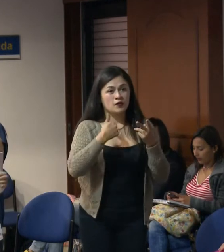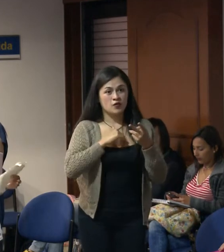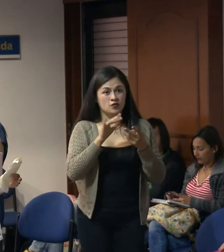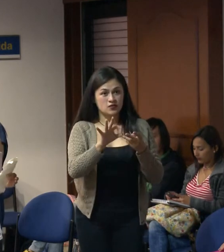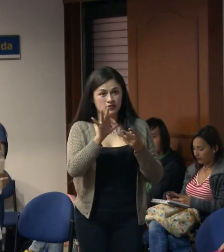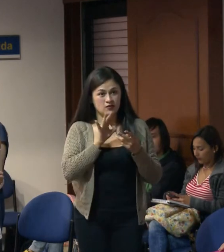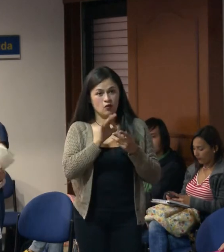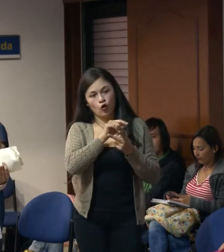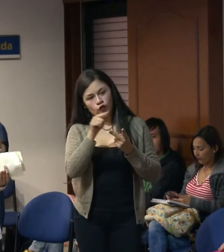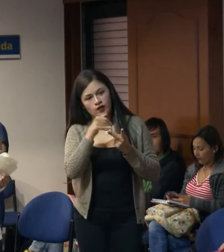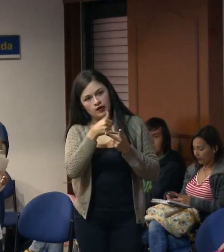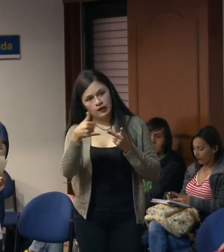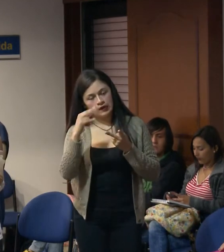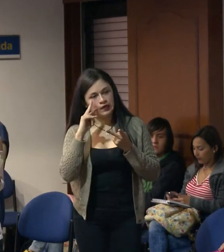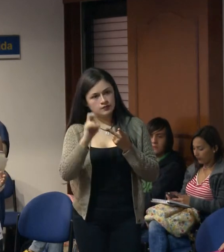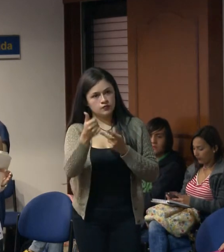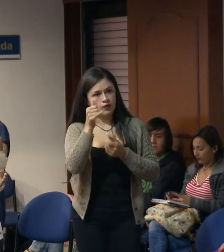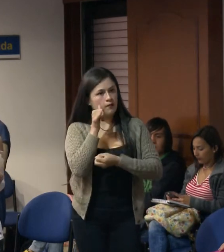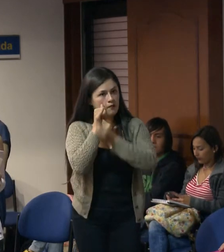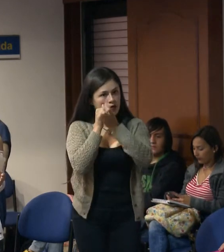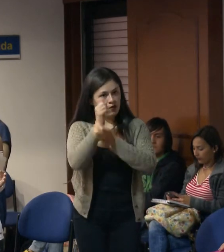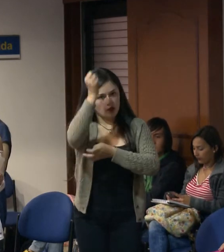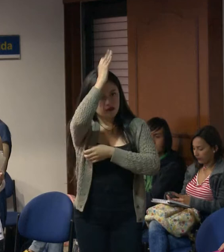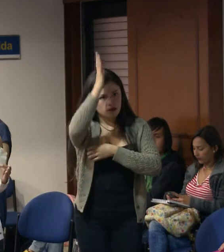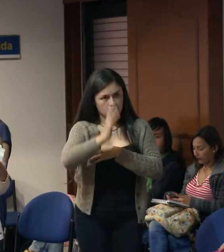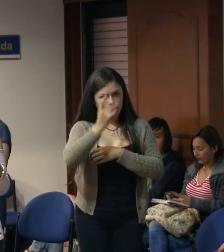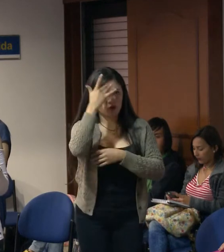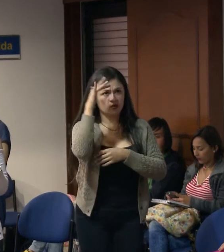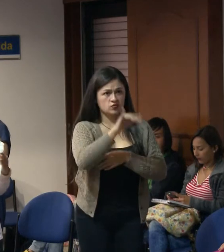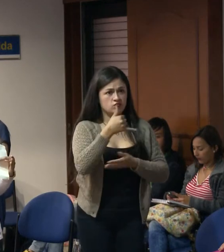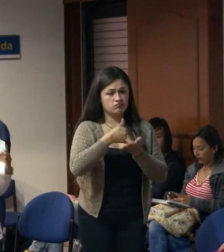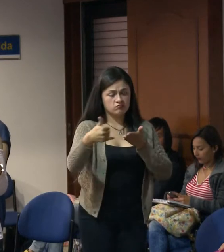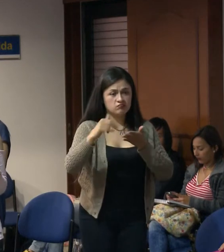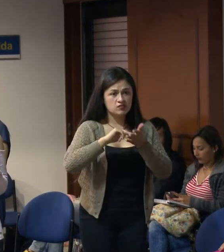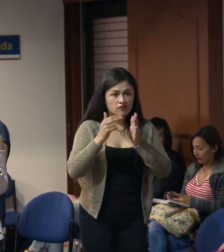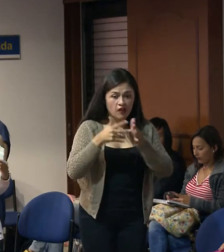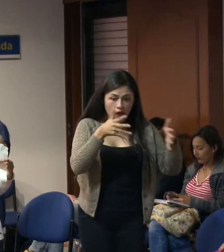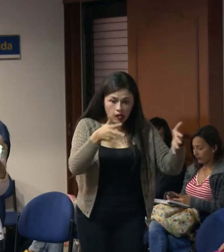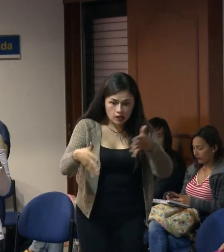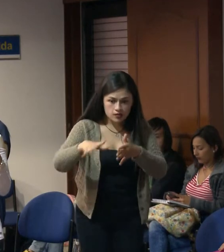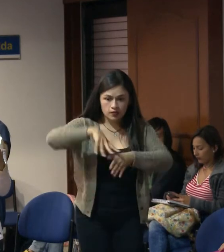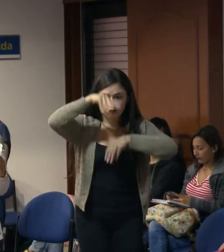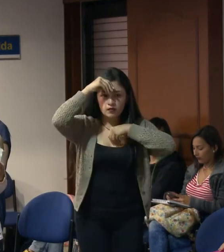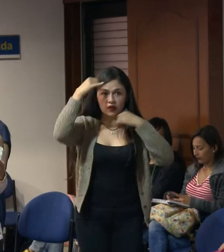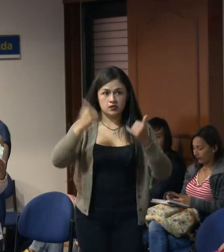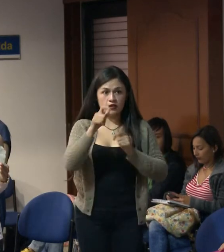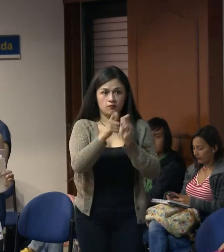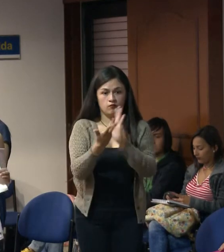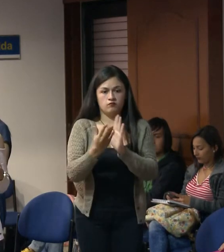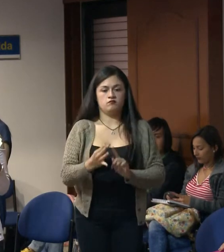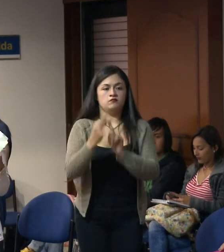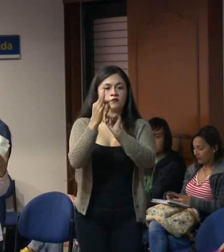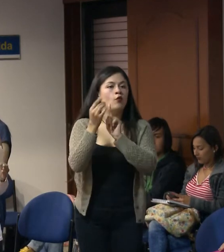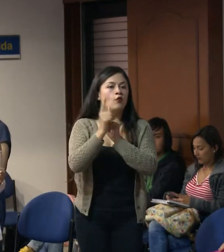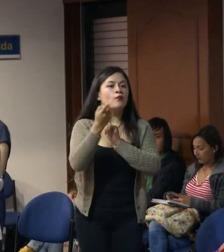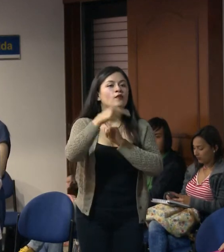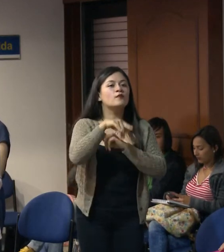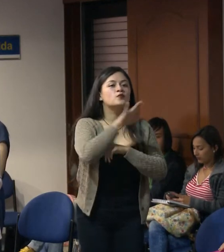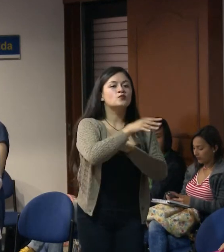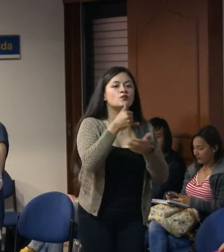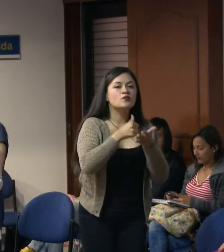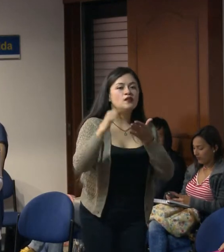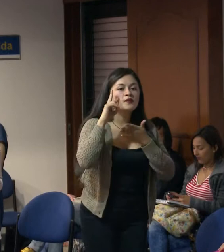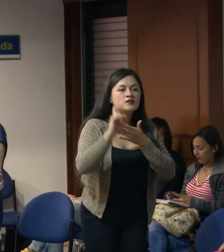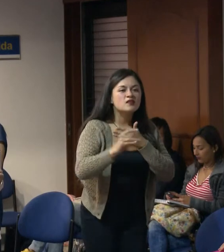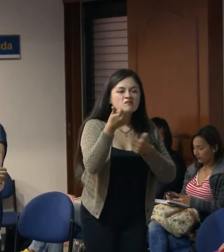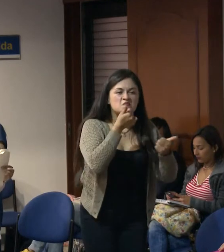pedagogía y didáctica, porque es una línea que no solo se basa en los procesos de enseñanza y aprendizaje de los educadores especiales, sino que también se